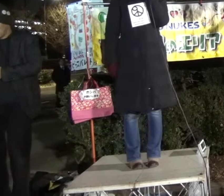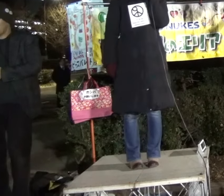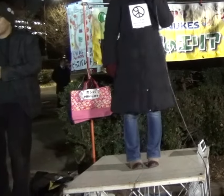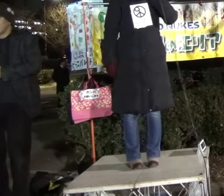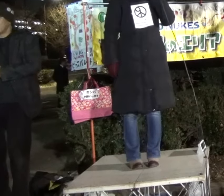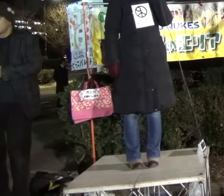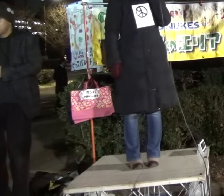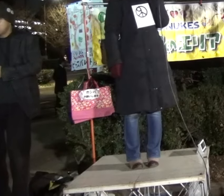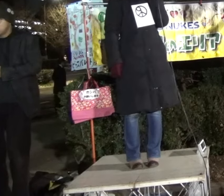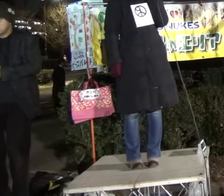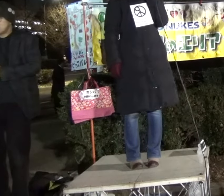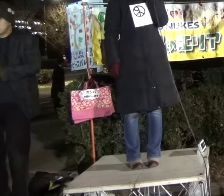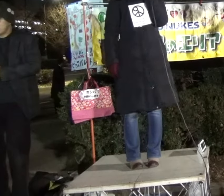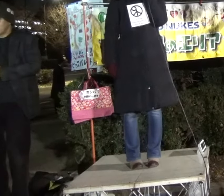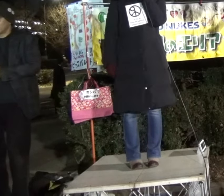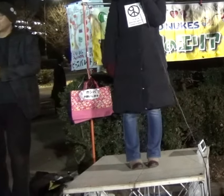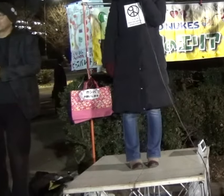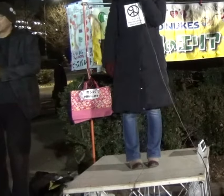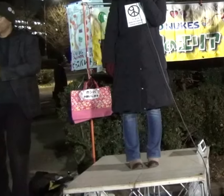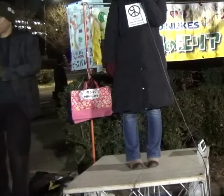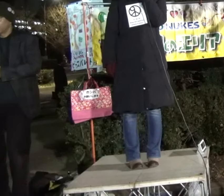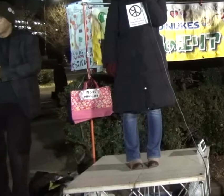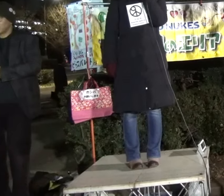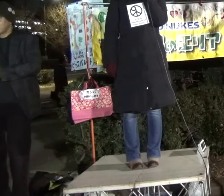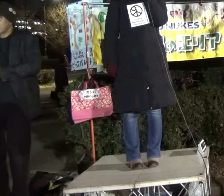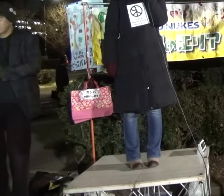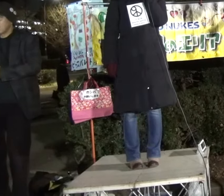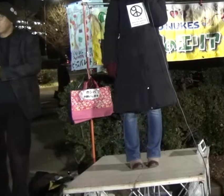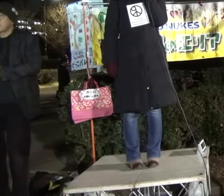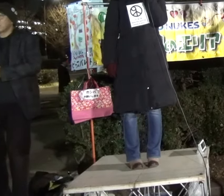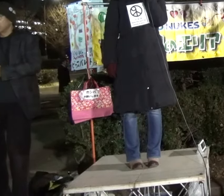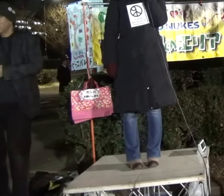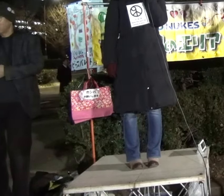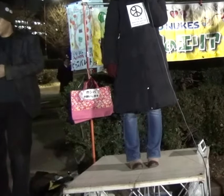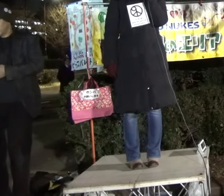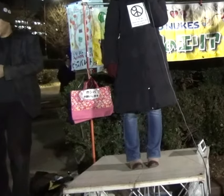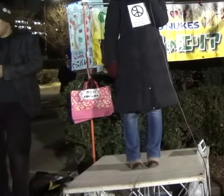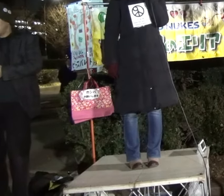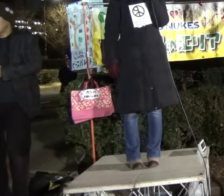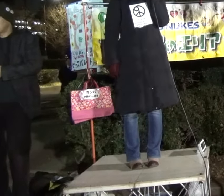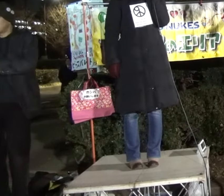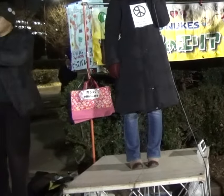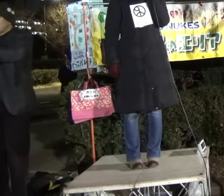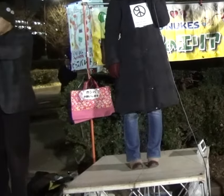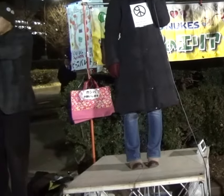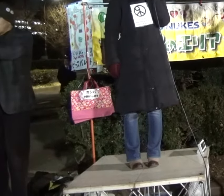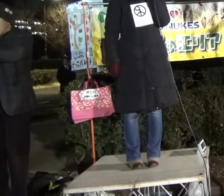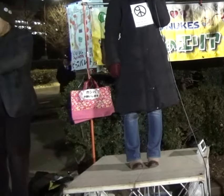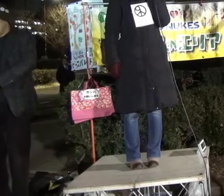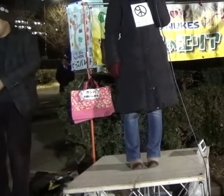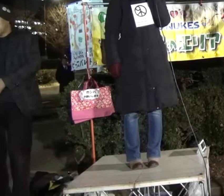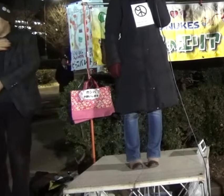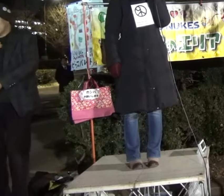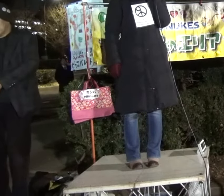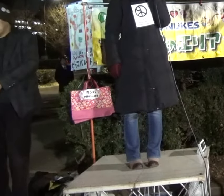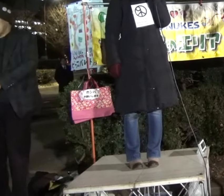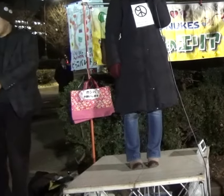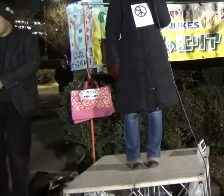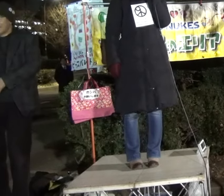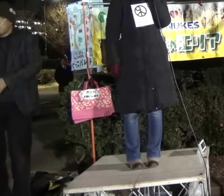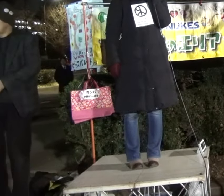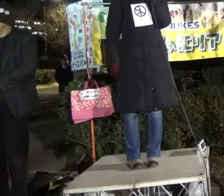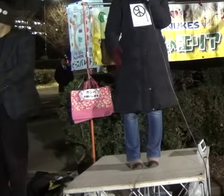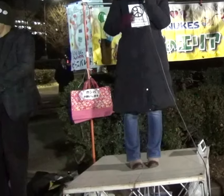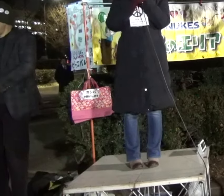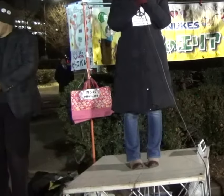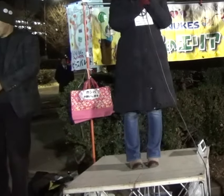です。 あ、本当ですか、 はい、ですから、ぜひね、僕も後で見ようと思ってますけど、はい、ちょっと暇なくて見てないんで、うん、はい、後で見ようと思ってます。 ありがとうございます。 はい、 は